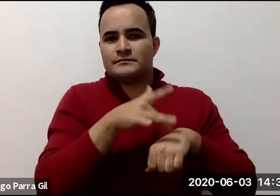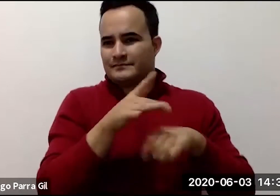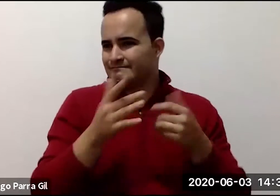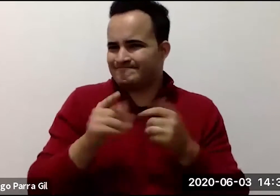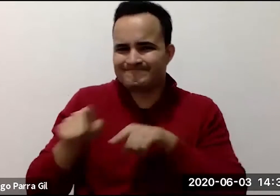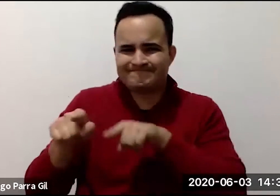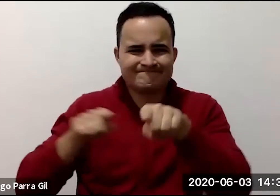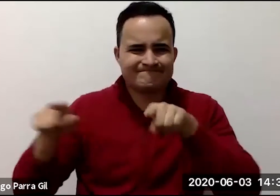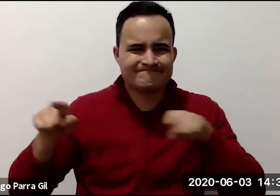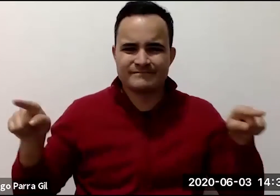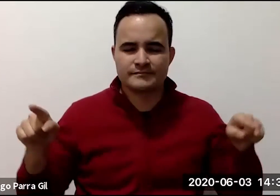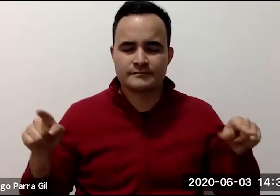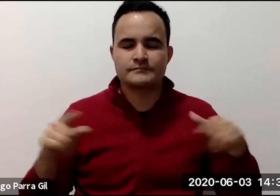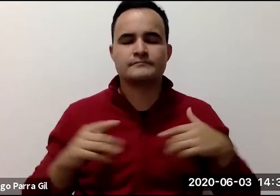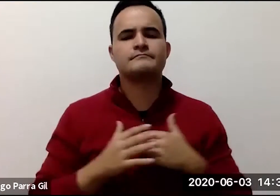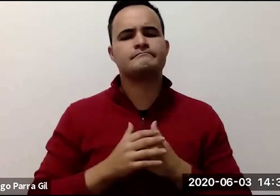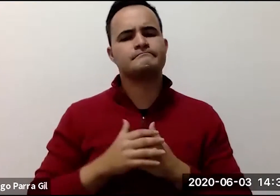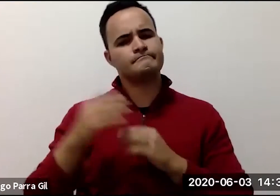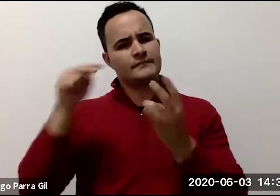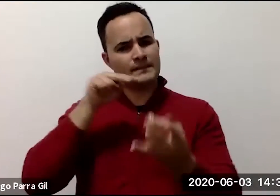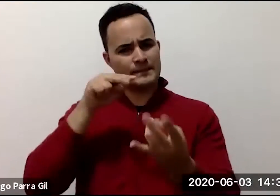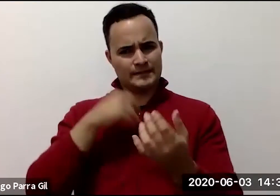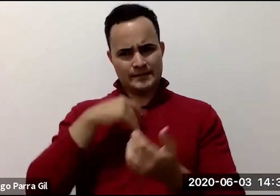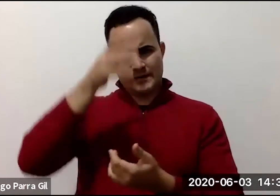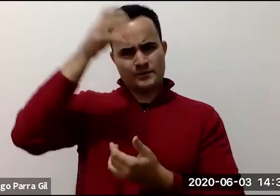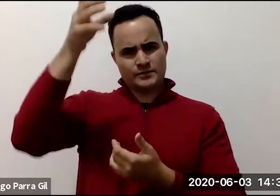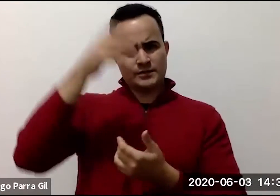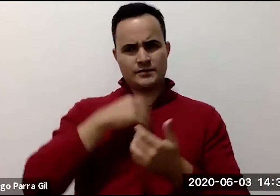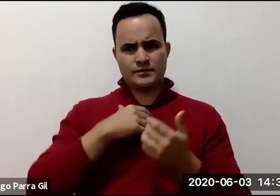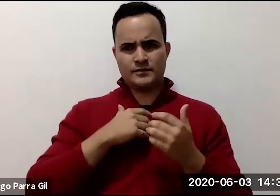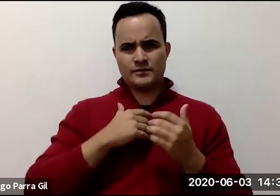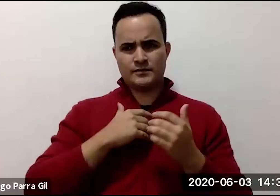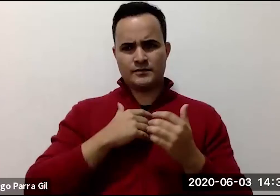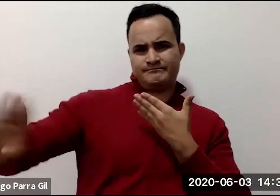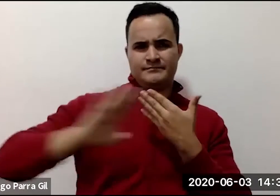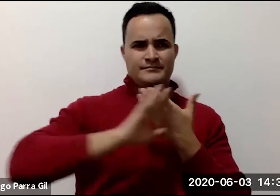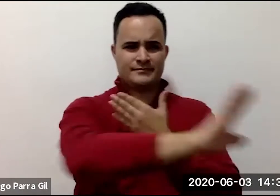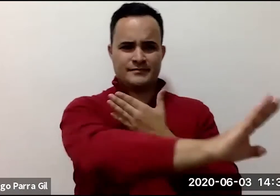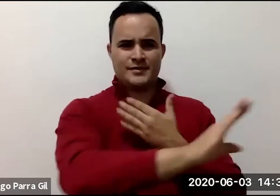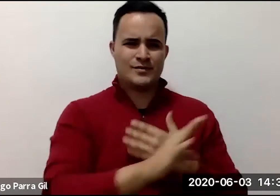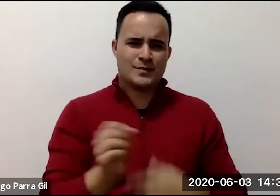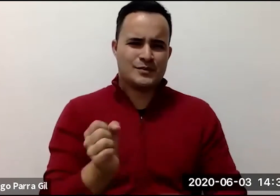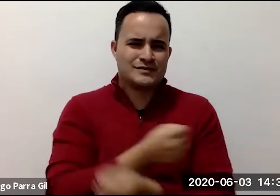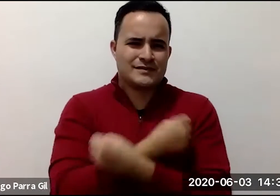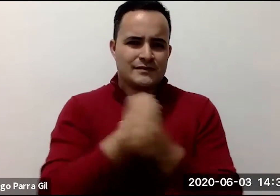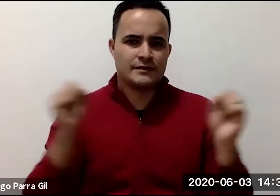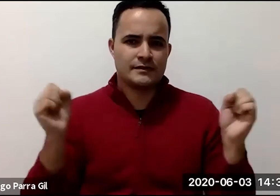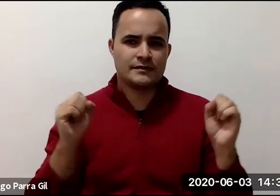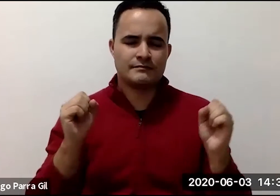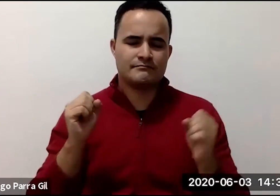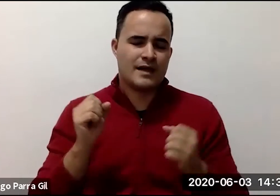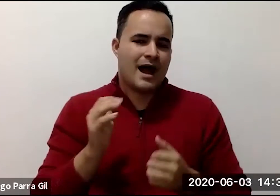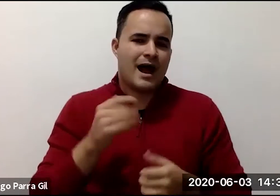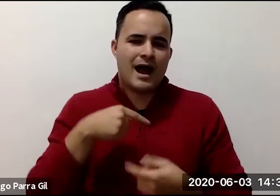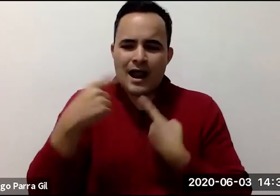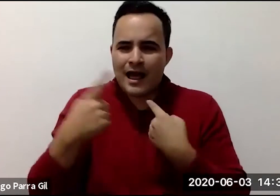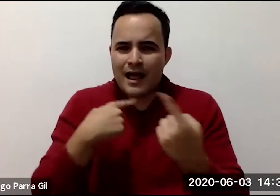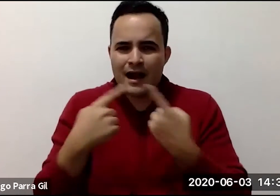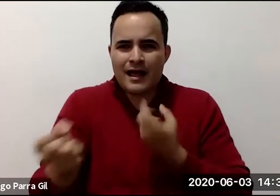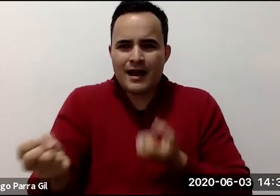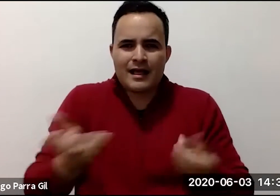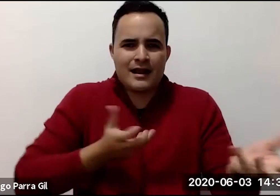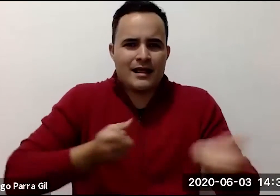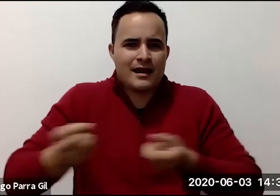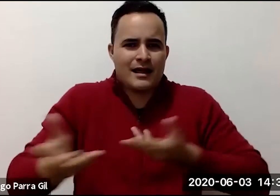no podemos estar aislados porque siempre estamos en diálogos. Así como las células están dialogando